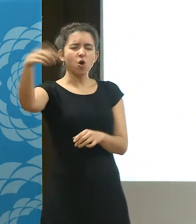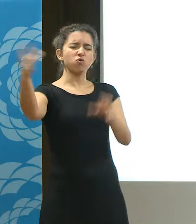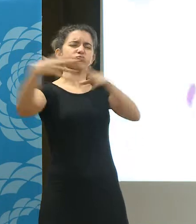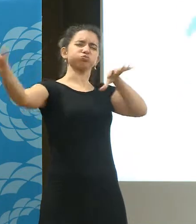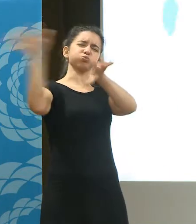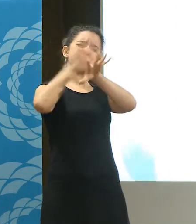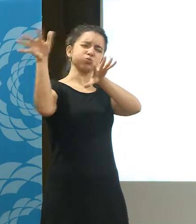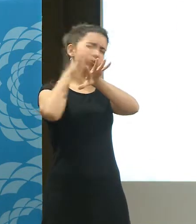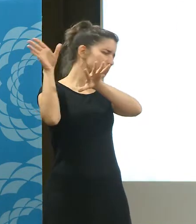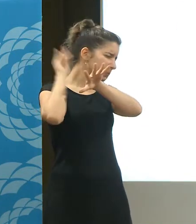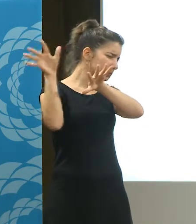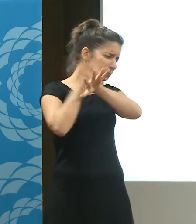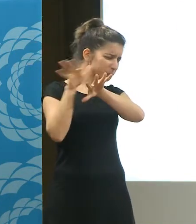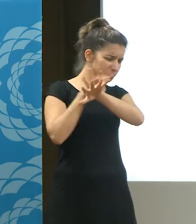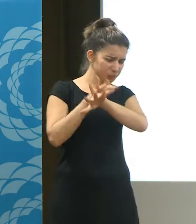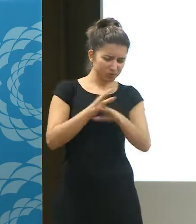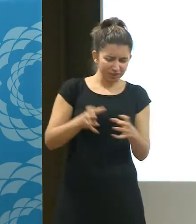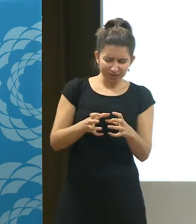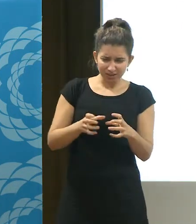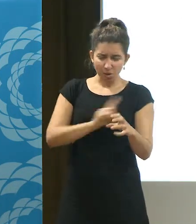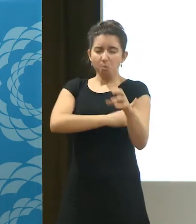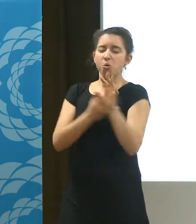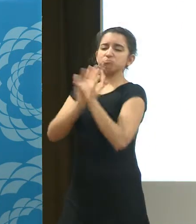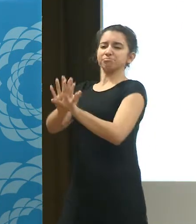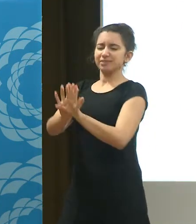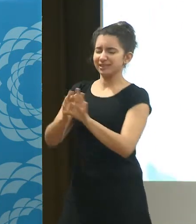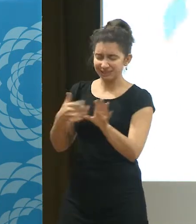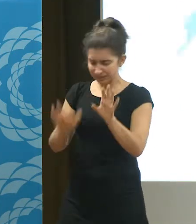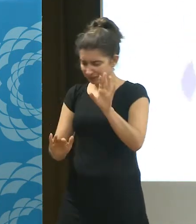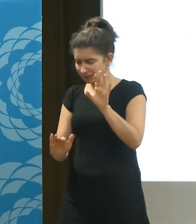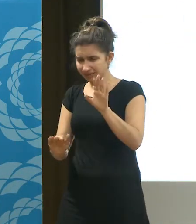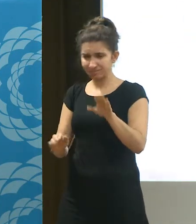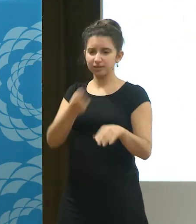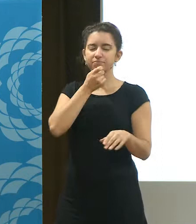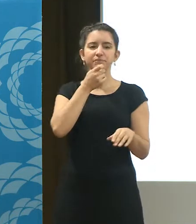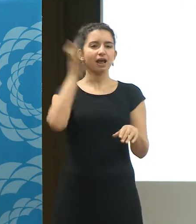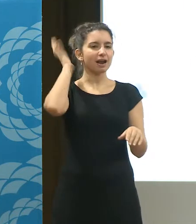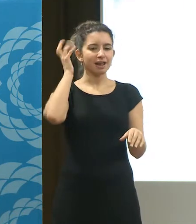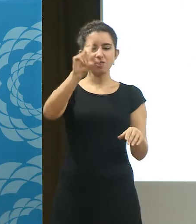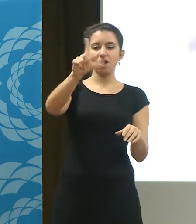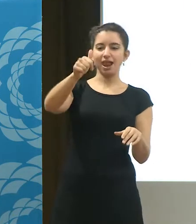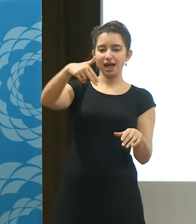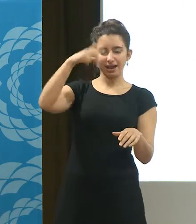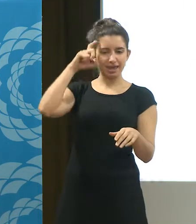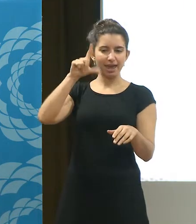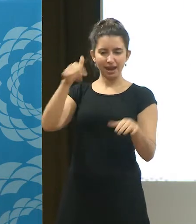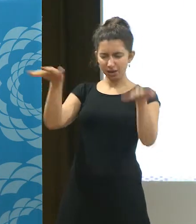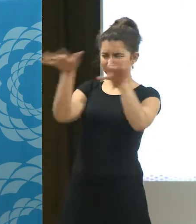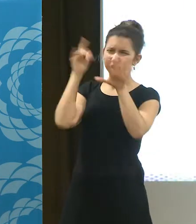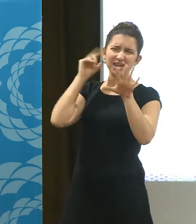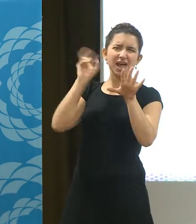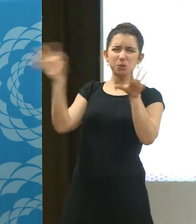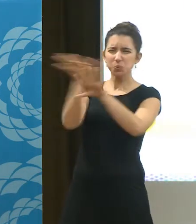medios o por medios más chicos apoyados con un buen poder económico. Y estoy hablando de Radio La Negra en Bolsón. Estoy